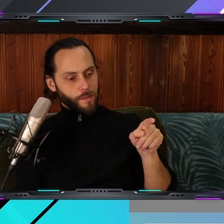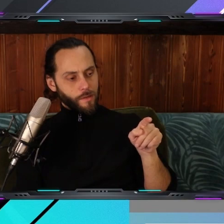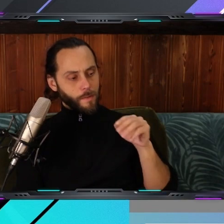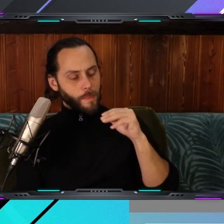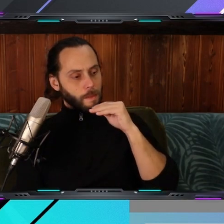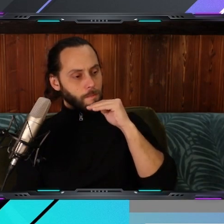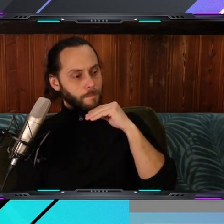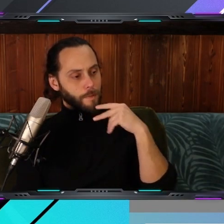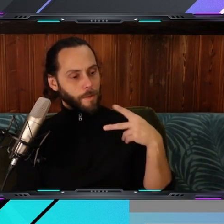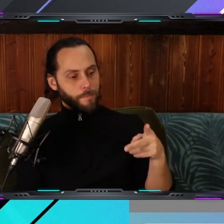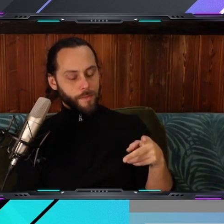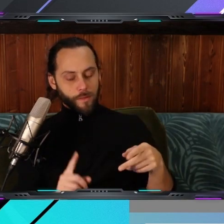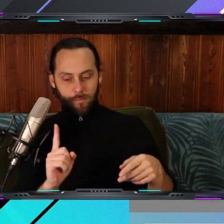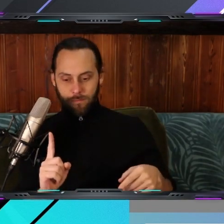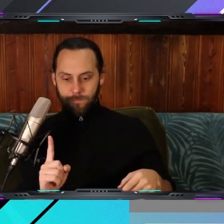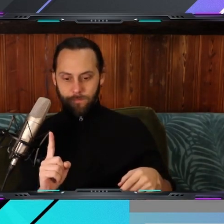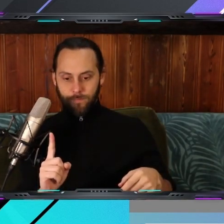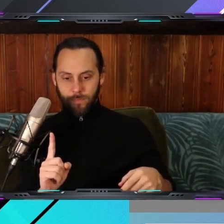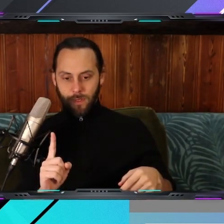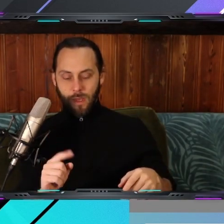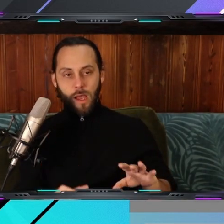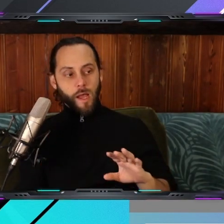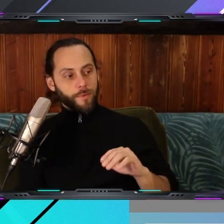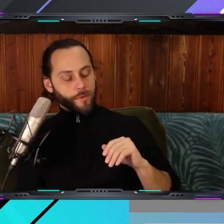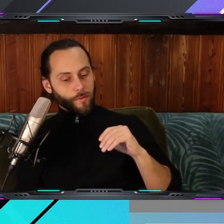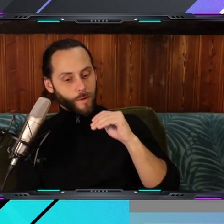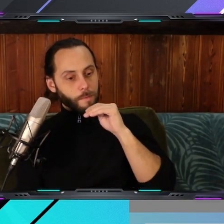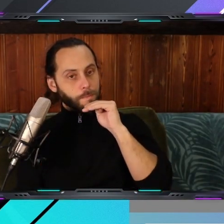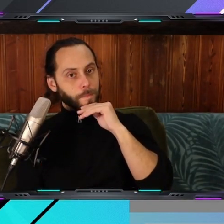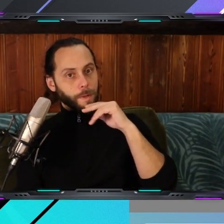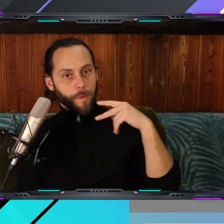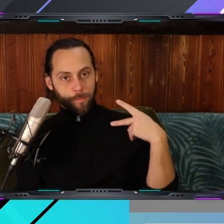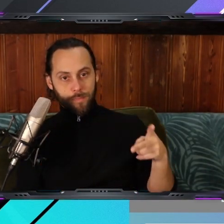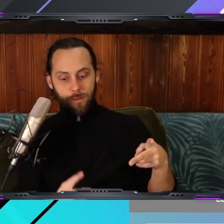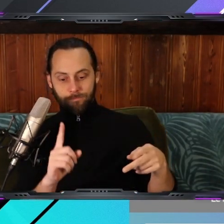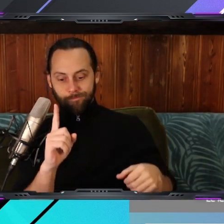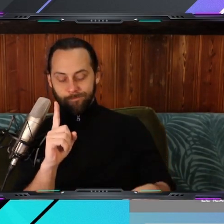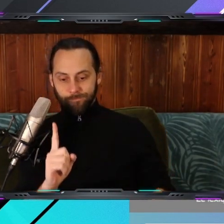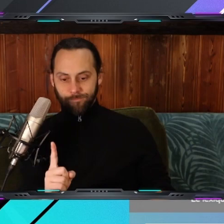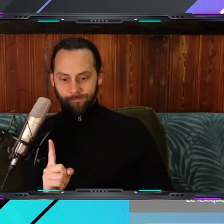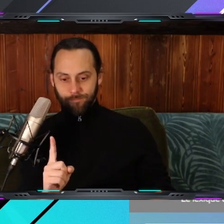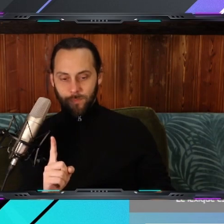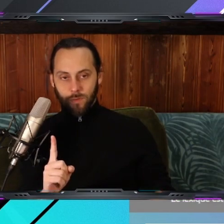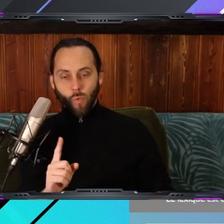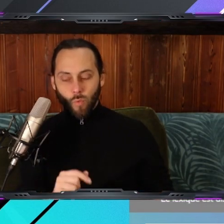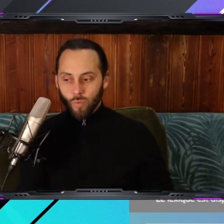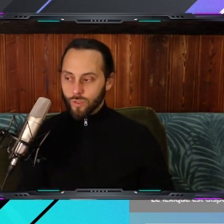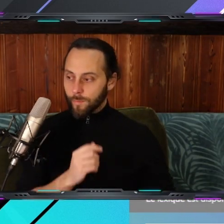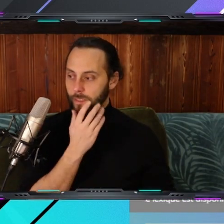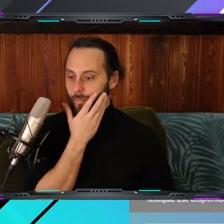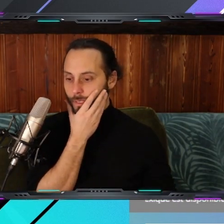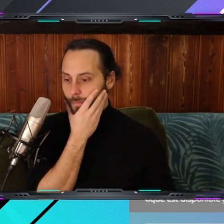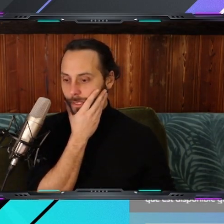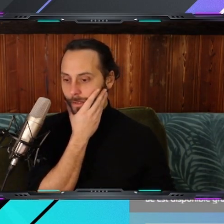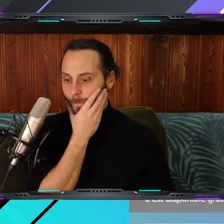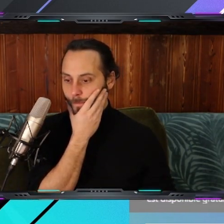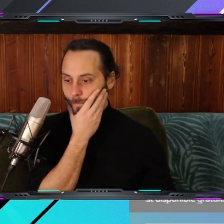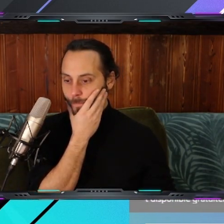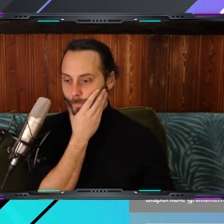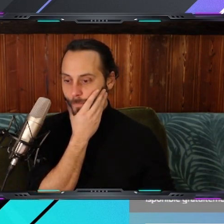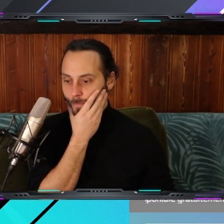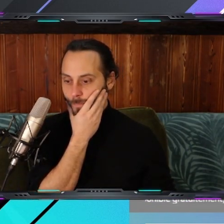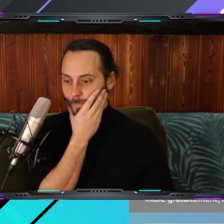Lui. Papa Pi. Ah, peut-être, ouais. Papa Pi. Ou je sais pas, ça me paraît pas